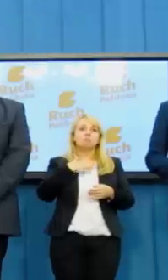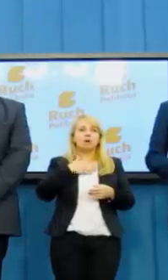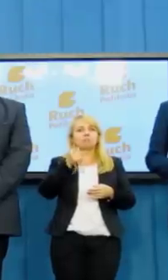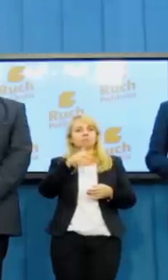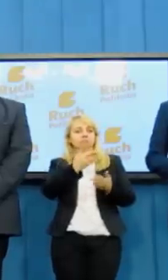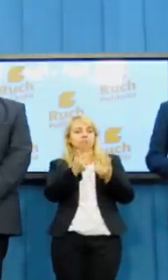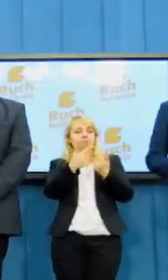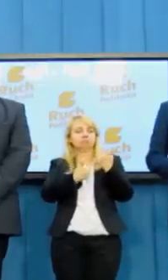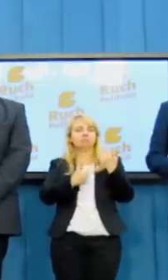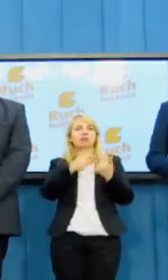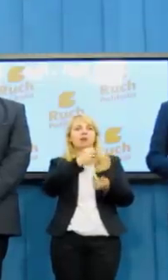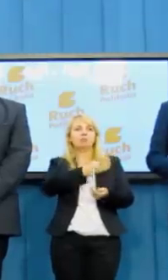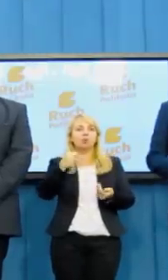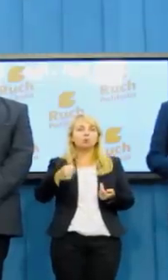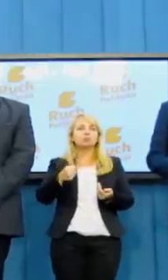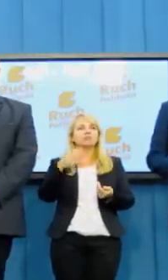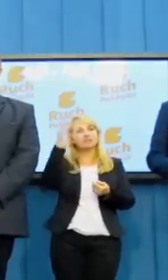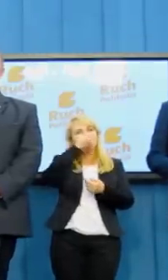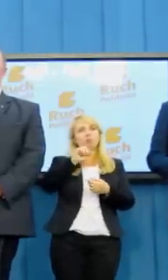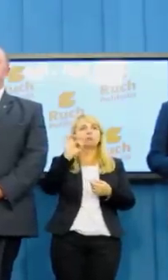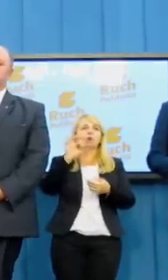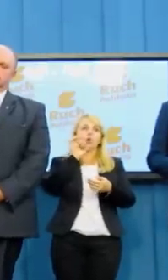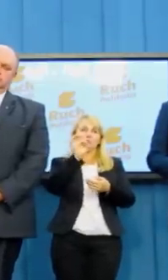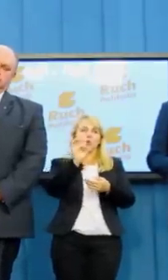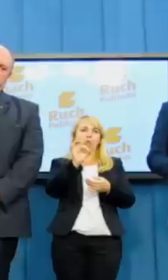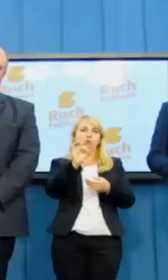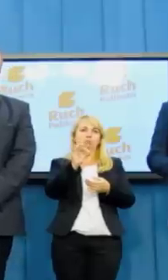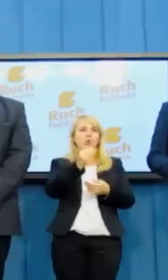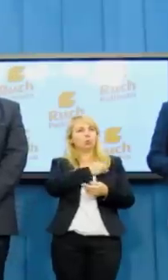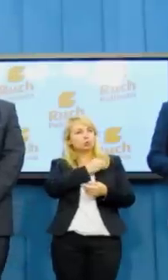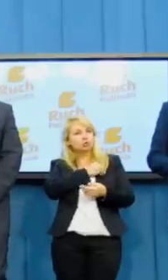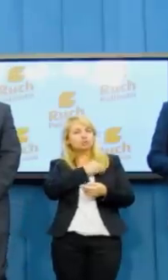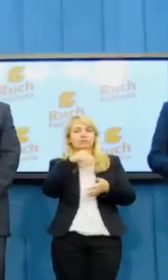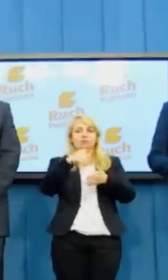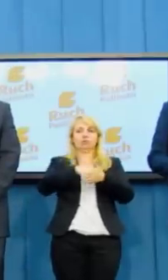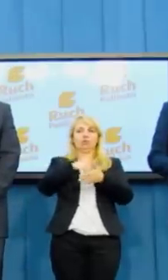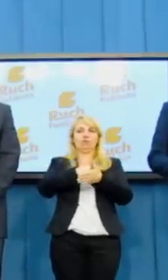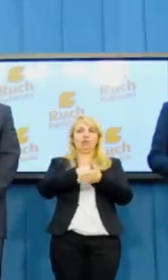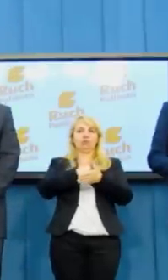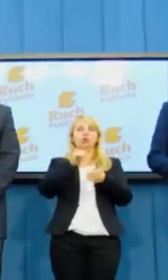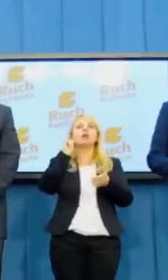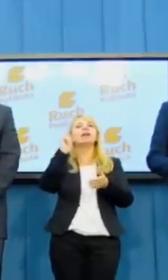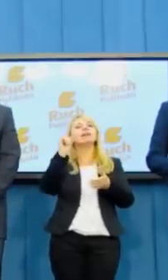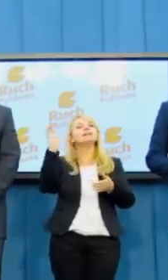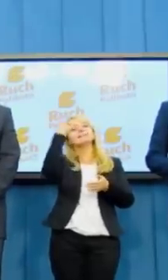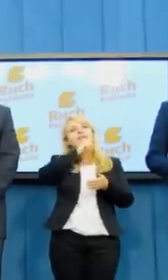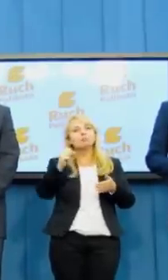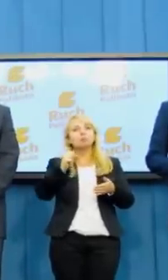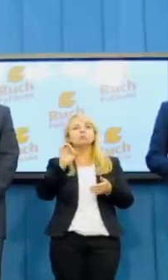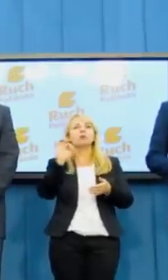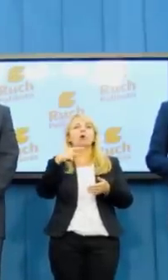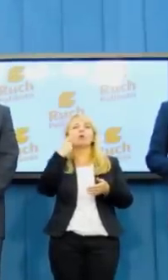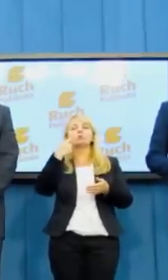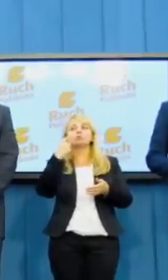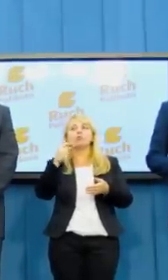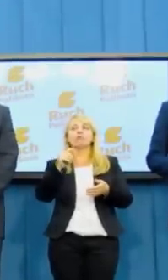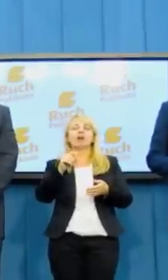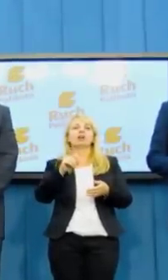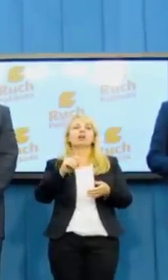zapomniała, a na pewno zapomniała o słowach swojego lidera i zagłosowała po raz kolejny